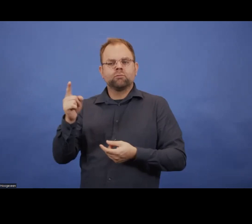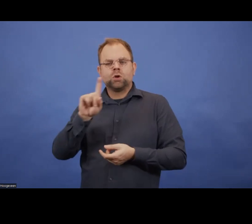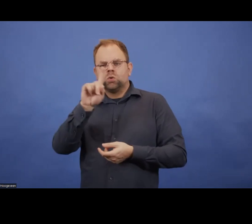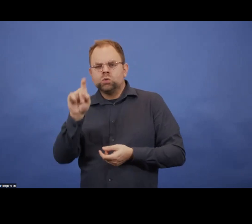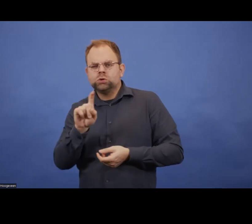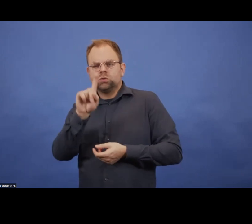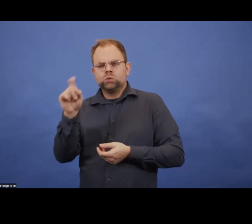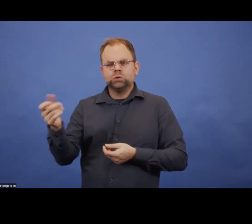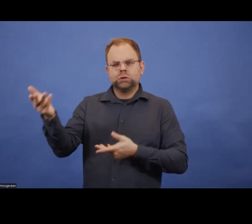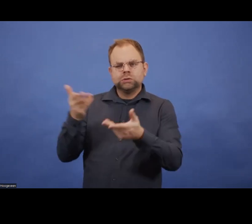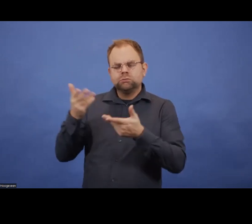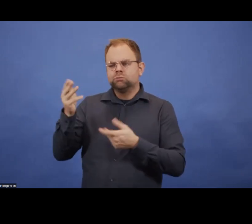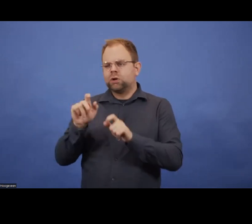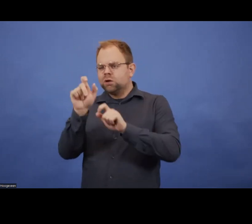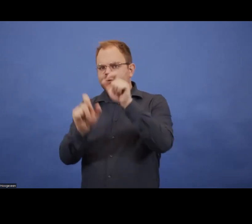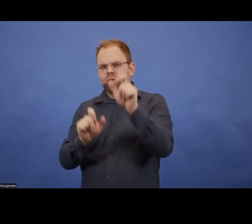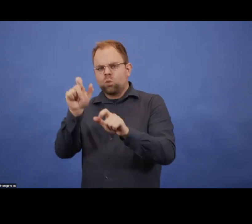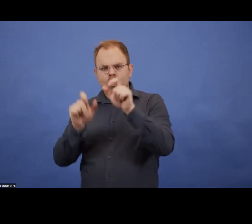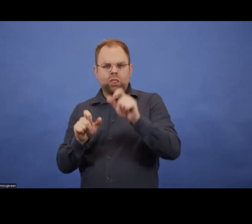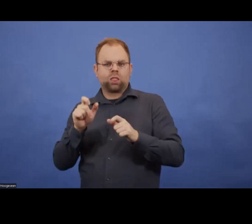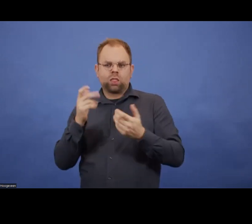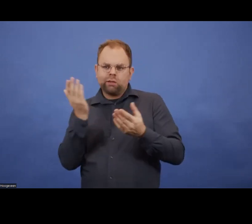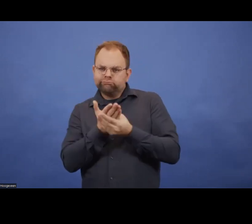sobre cómo discapacidad